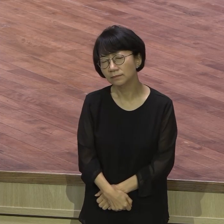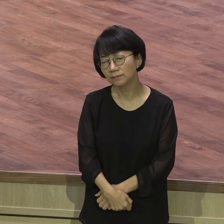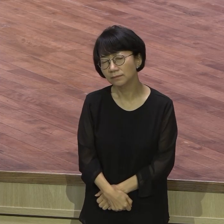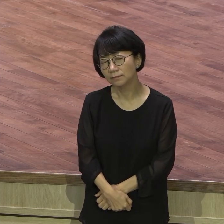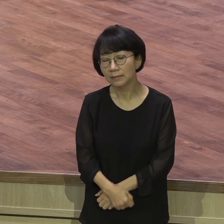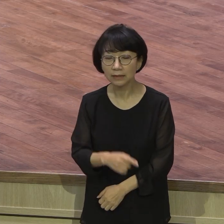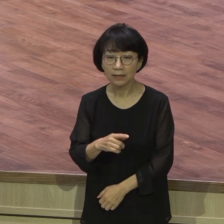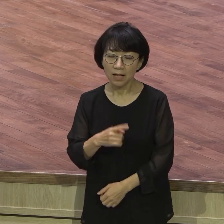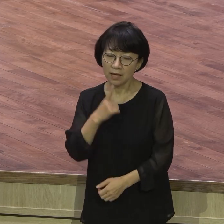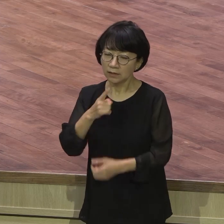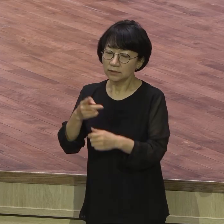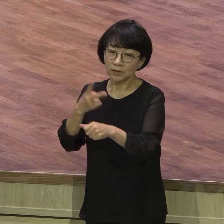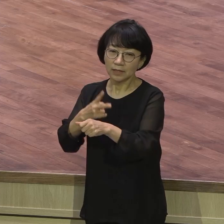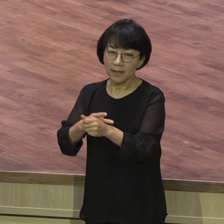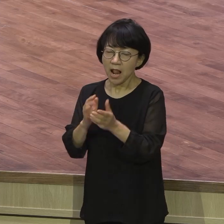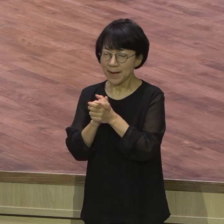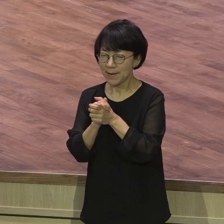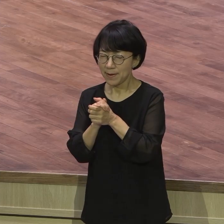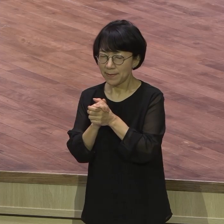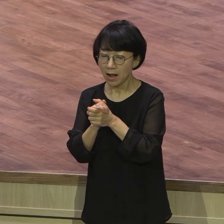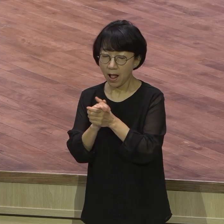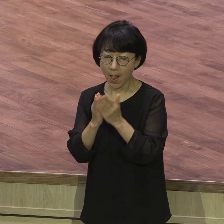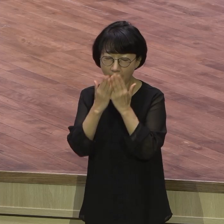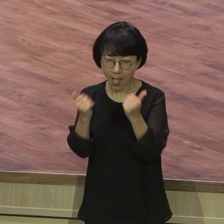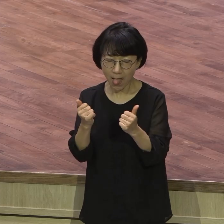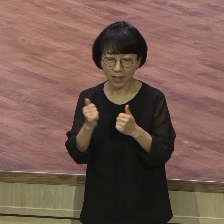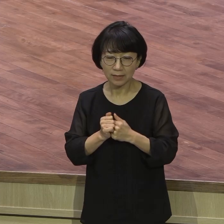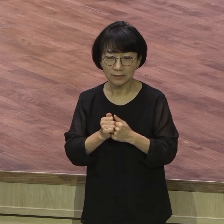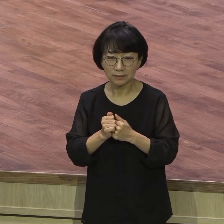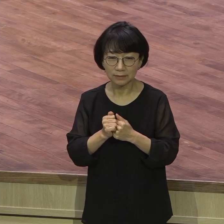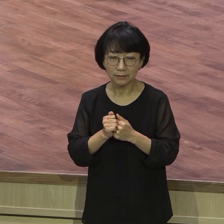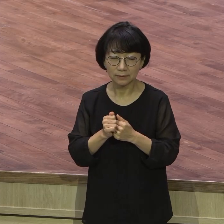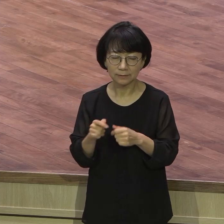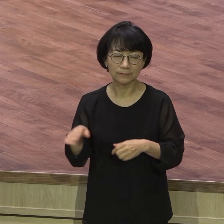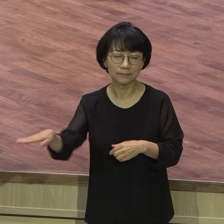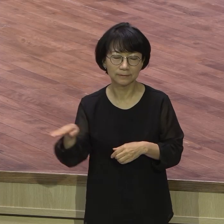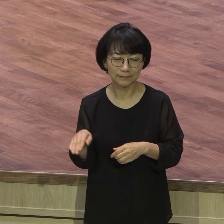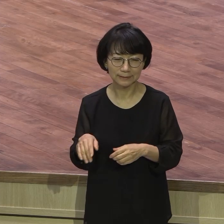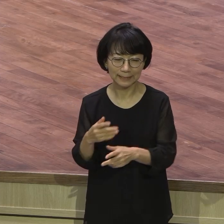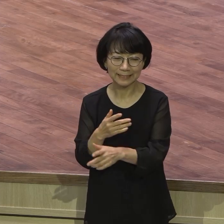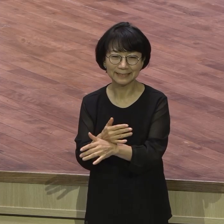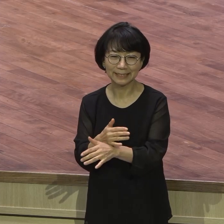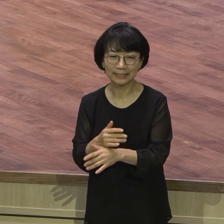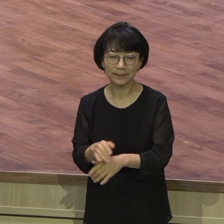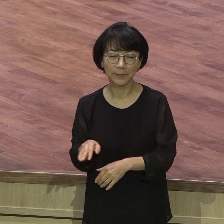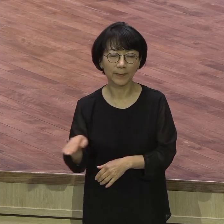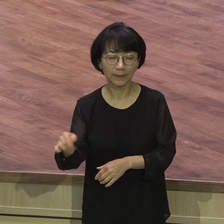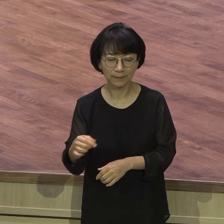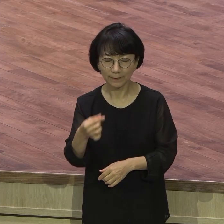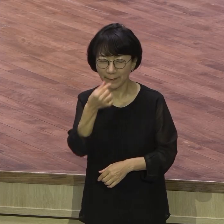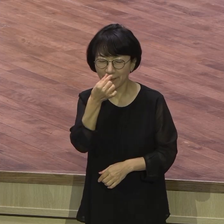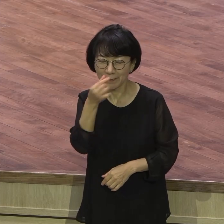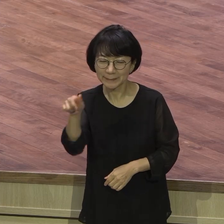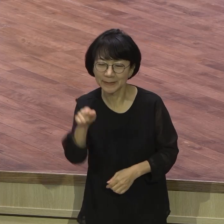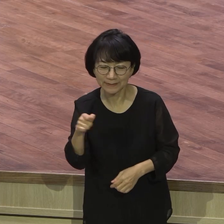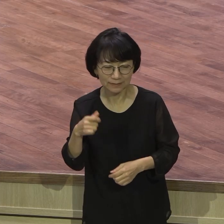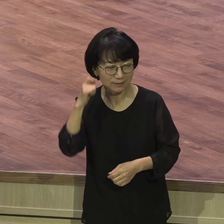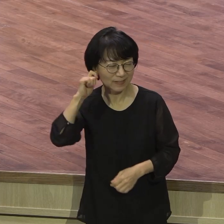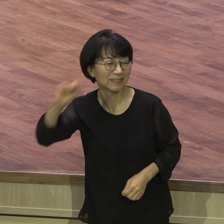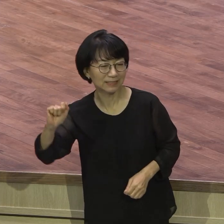감고 있는 막 기도를 길게 하니 너무 지겨 눈을 떴다고 내가 장난쳤어요. 기도하는 놈도 코 잡았다 기잡아